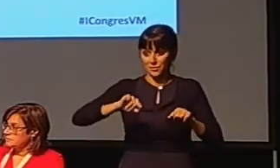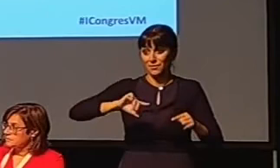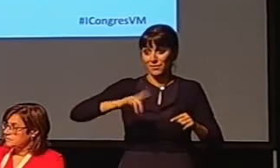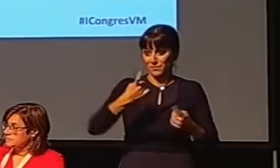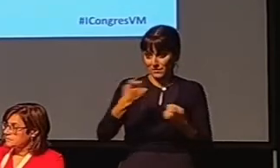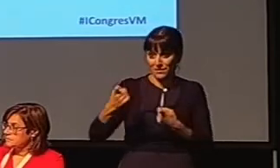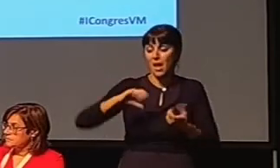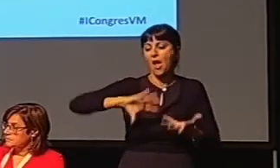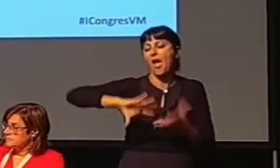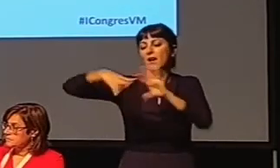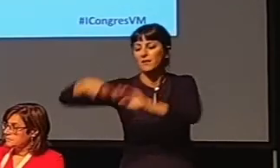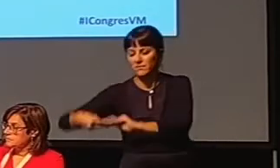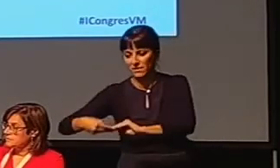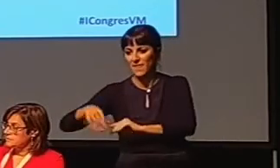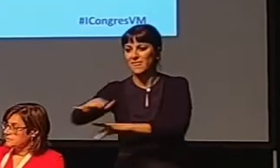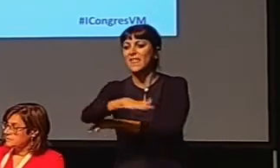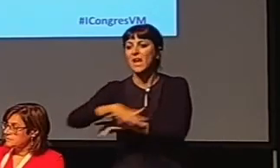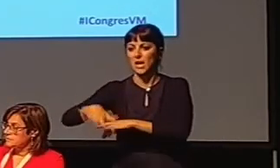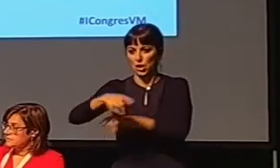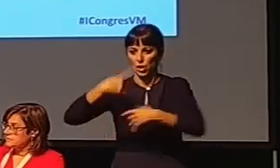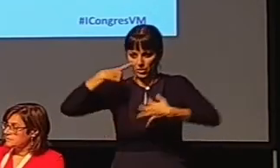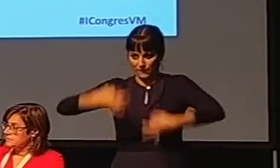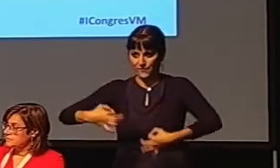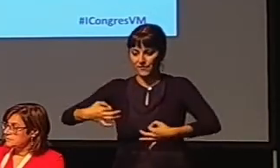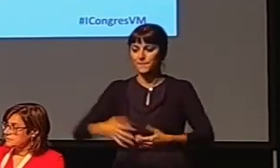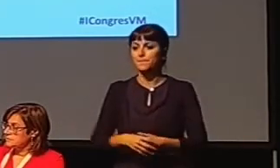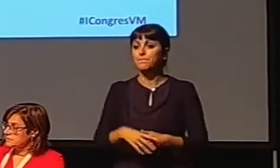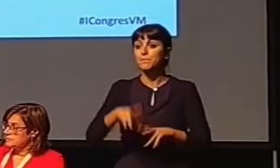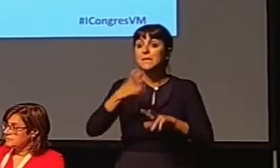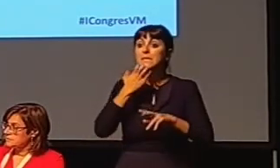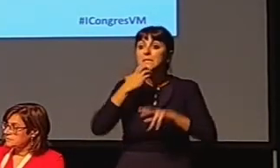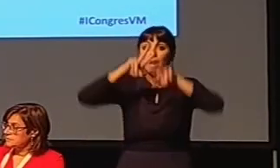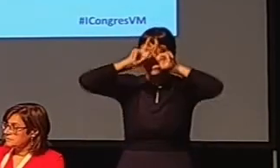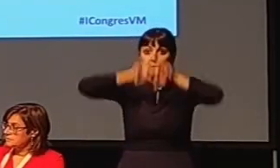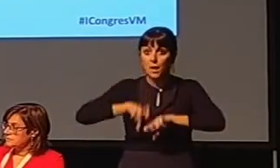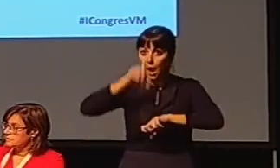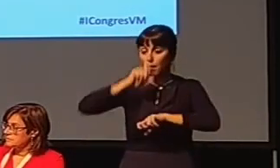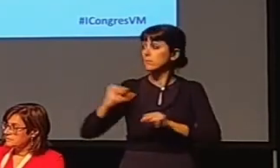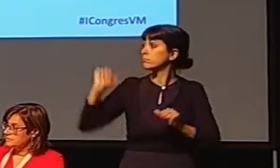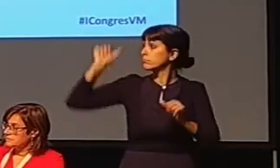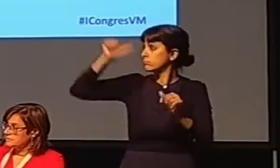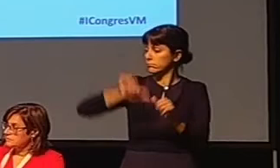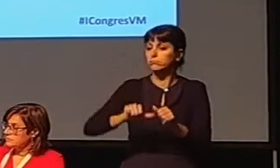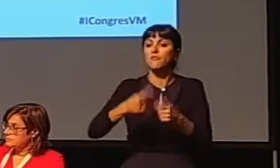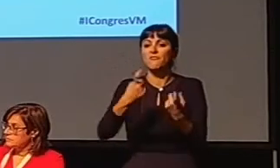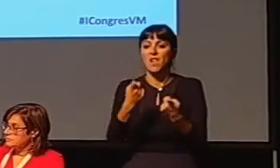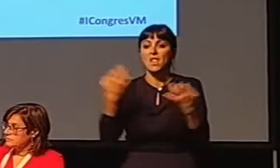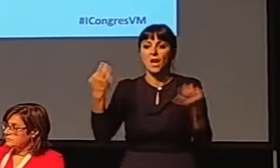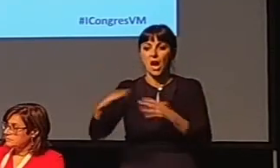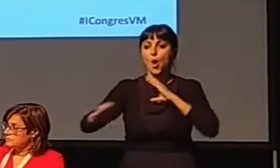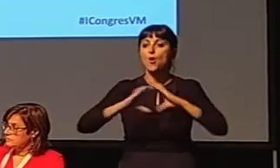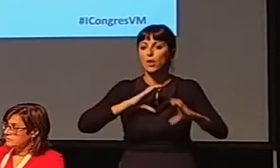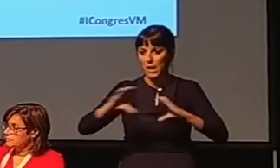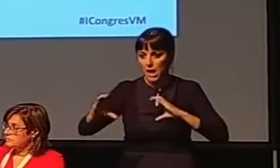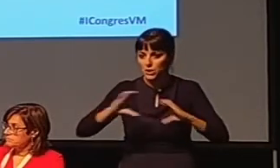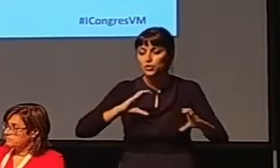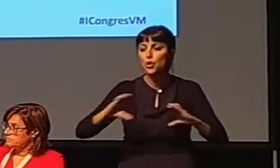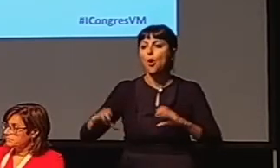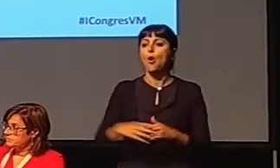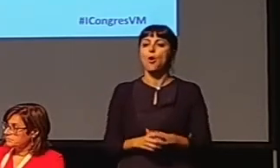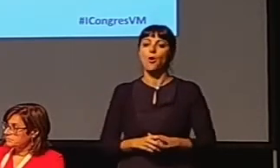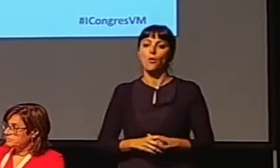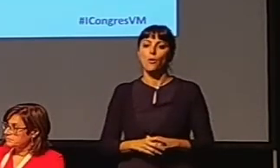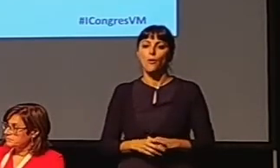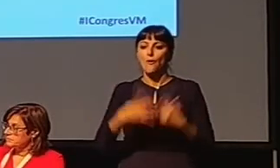veiem totes les investigacions que s'han fet en aquests darrers anys, veurem que estem parlant d'això, d'una descoordinació, d'un